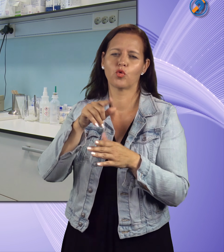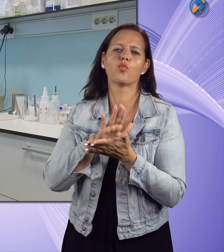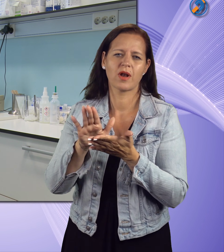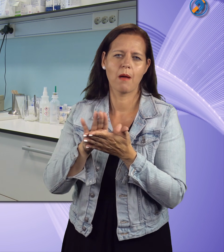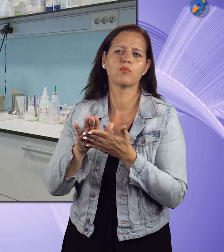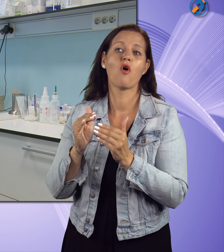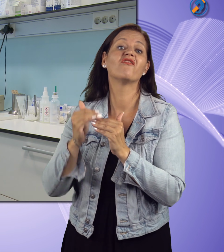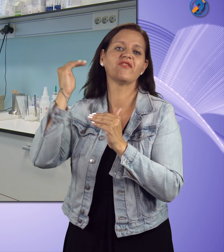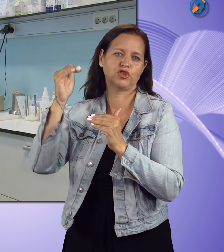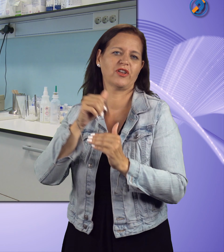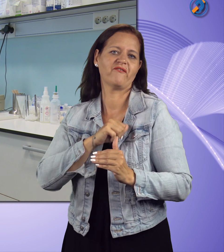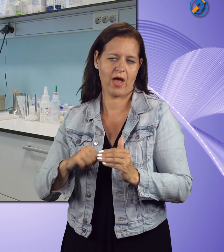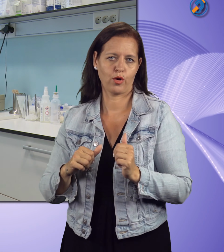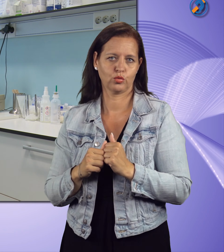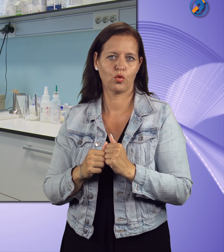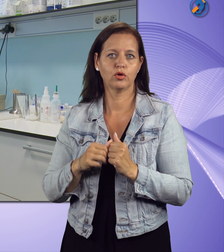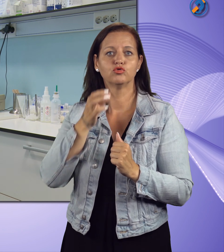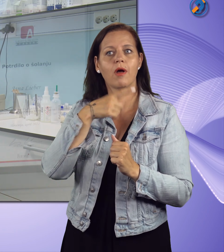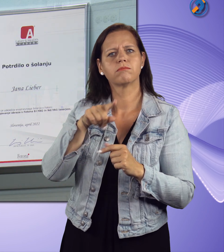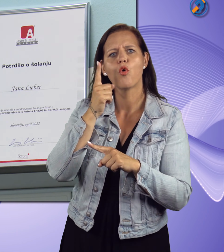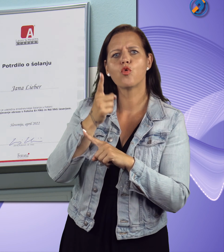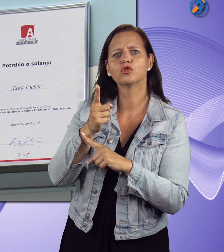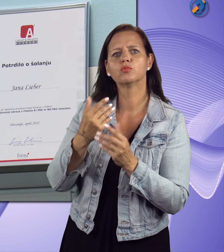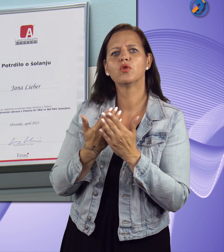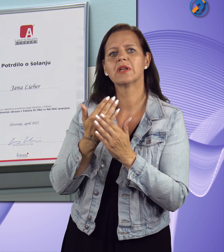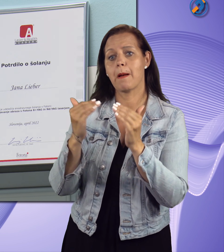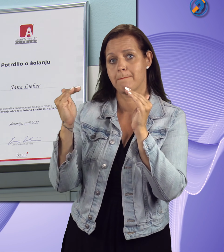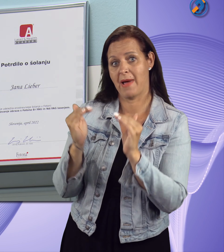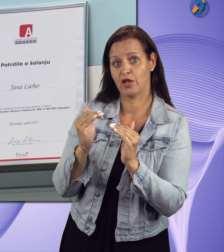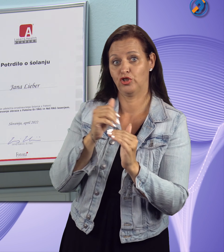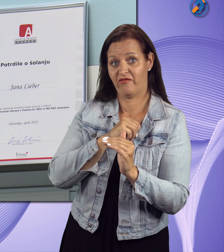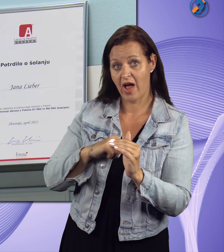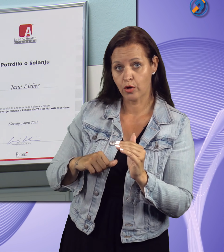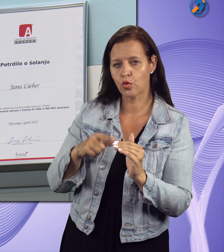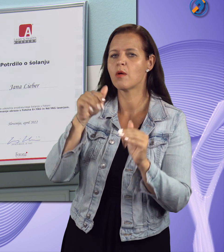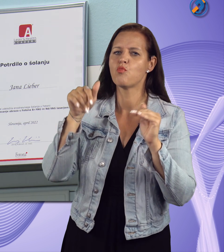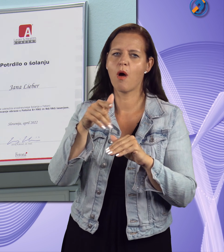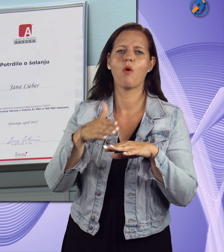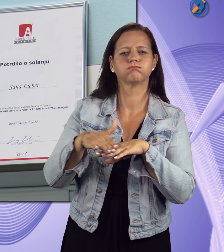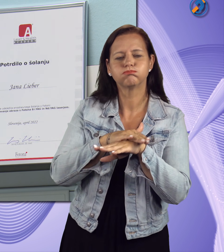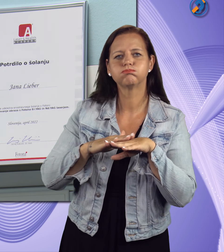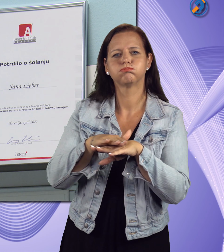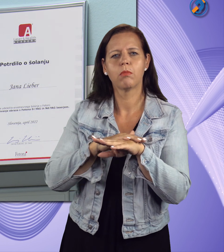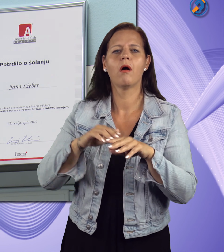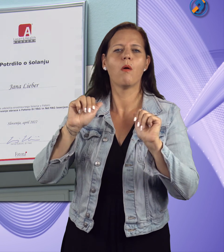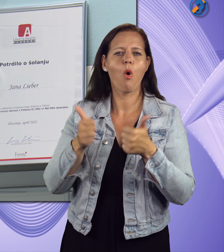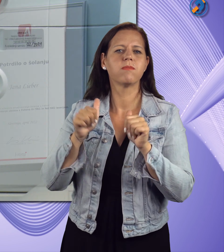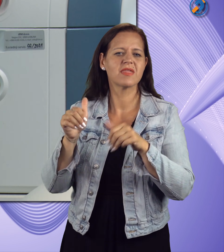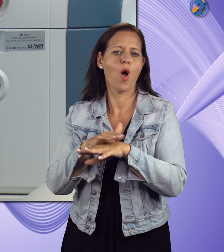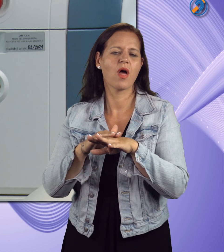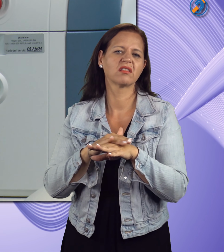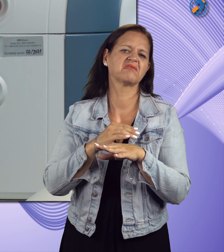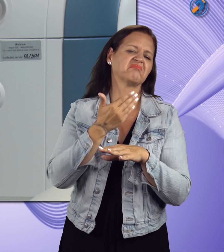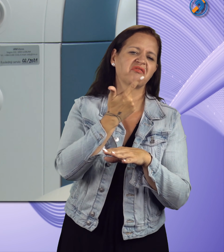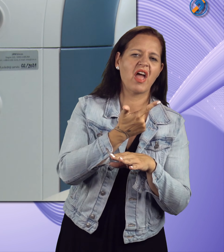uporabimo višji faktor. Če se odločimo za manjši faktor, moramo nanos kreme obnavljati